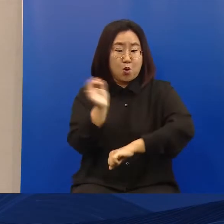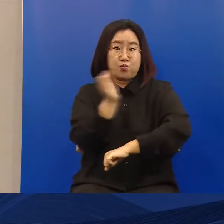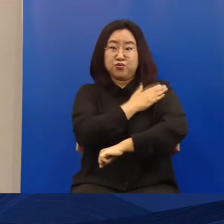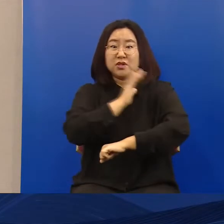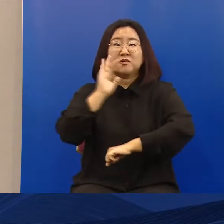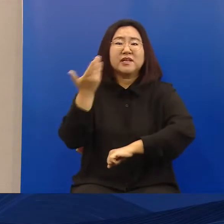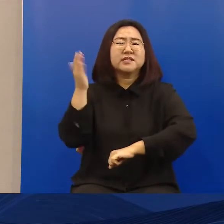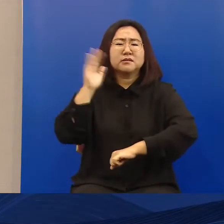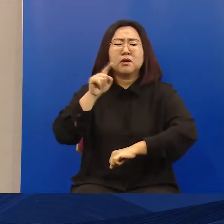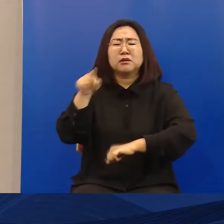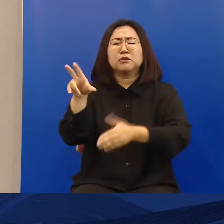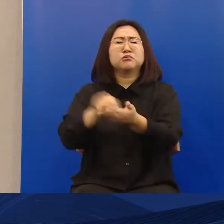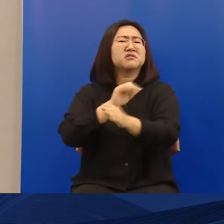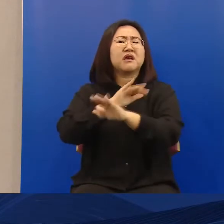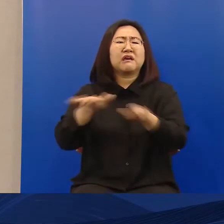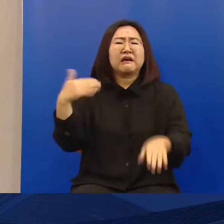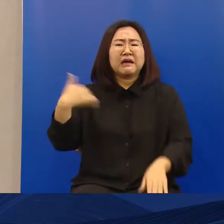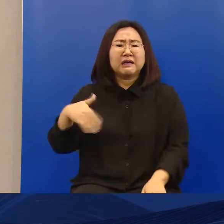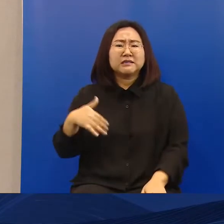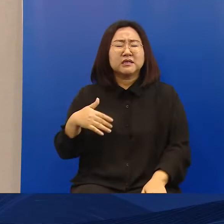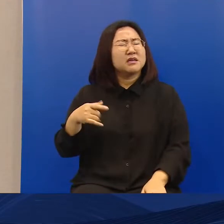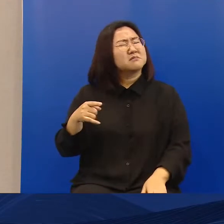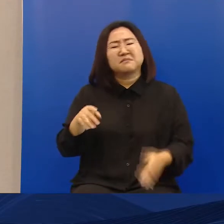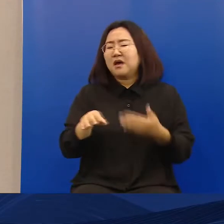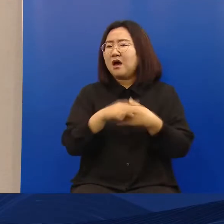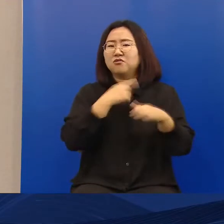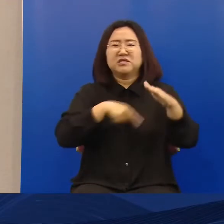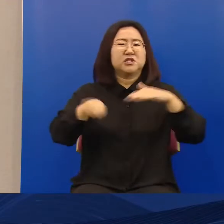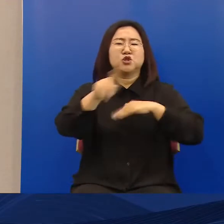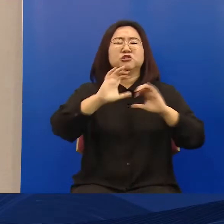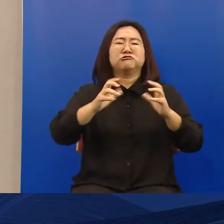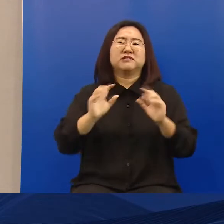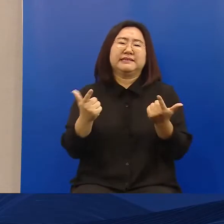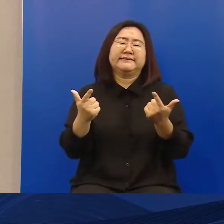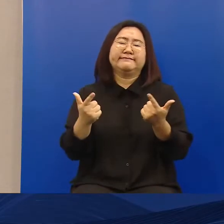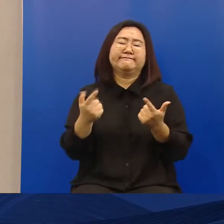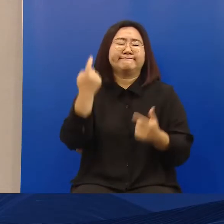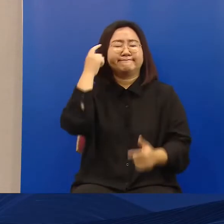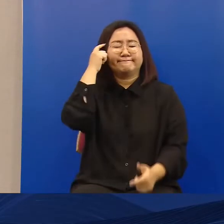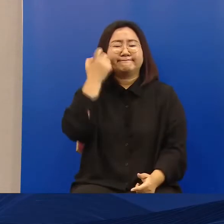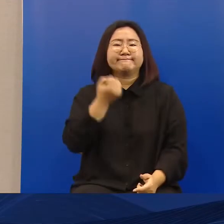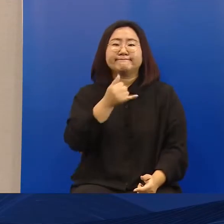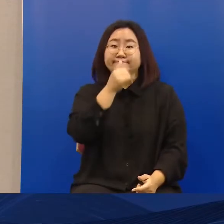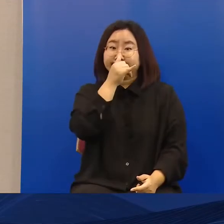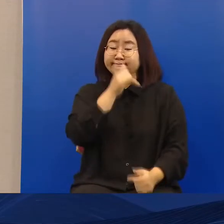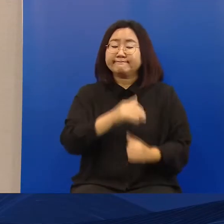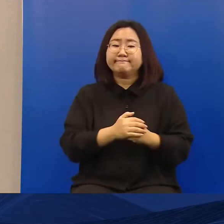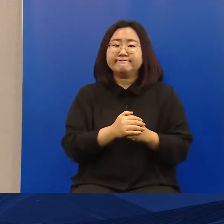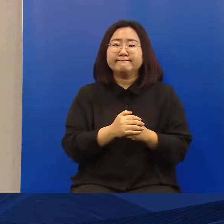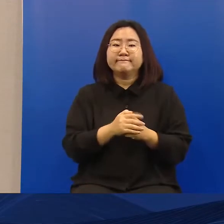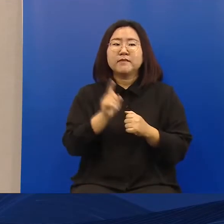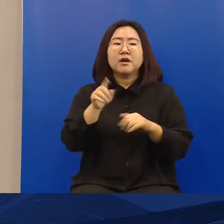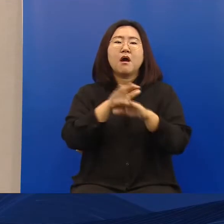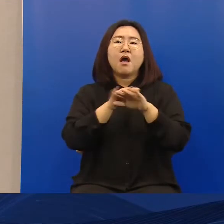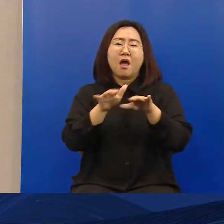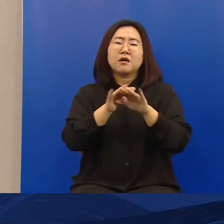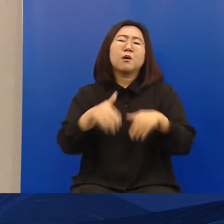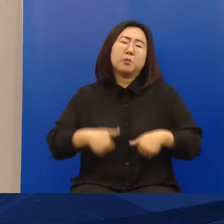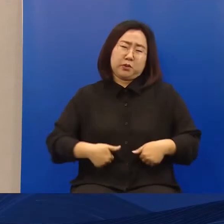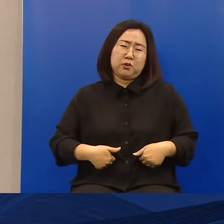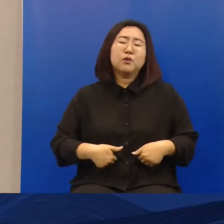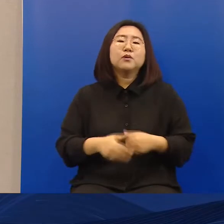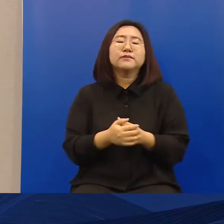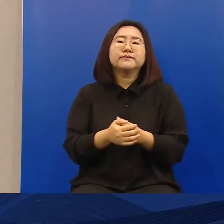이러한 문제를 해결하지 못하면 그것은 진정한 선진국이 될 수 없다, 저는 이렇게 생각을 합니다. 그래서 이 부분을 우리가 해결해 나가는